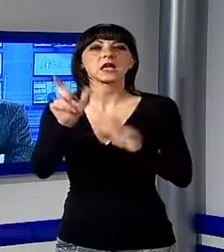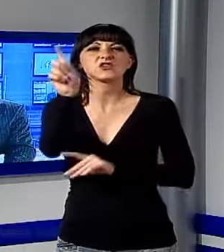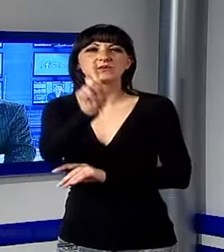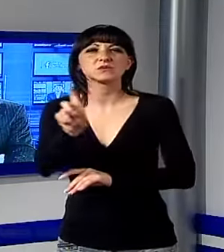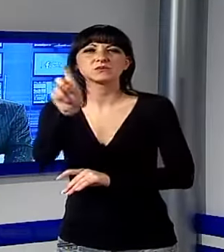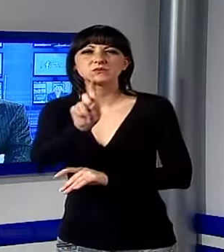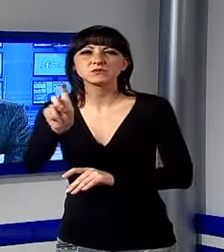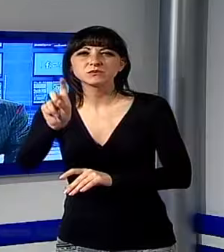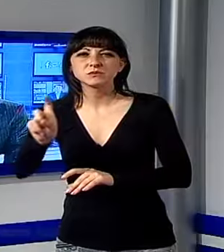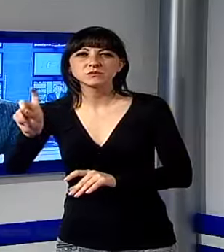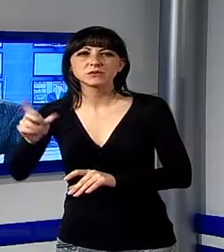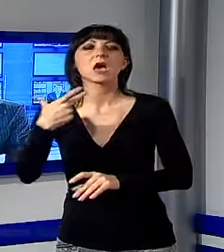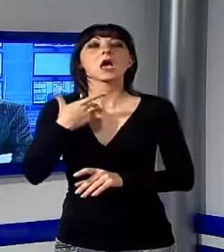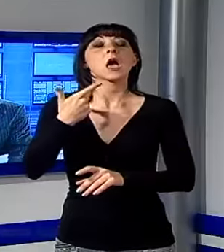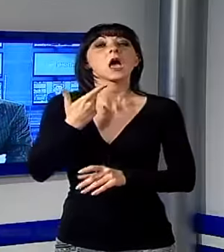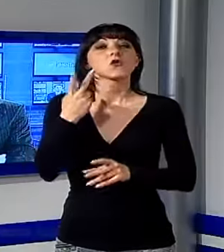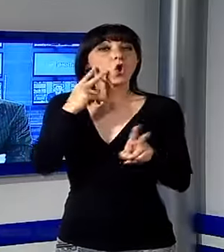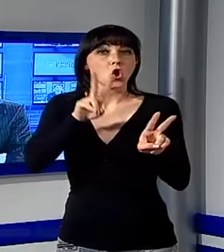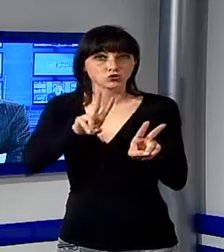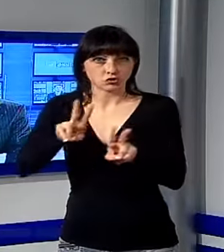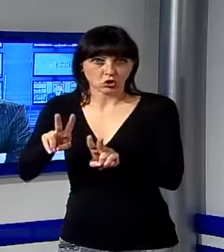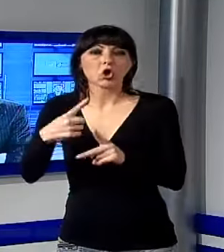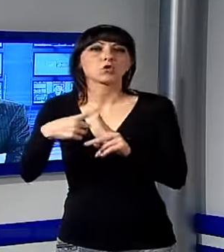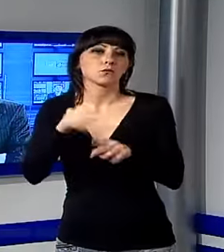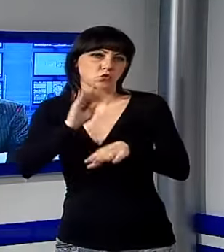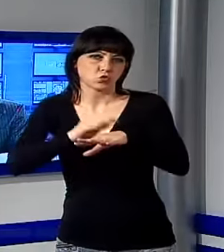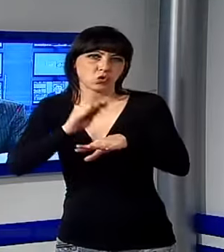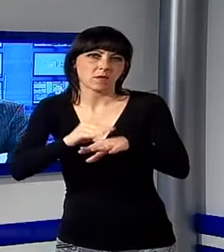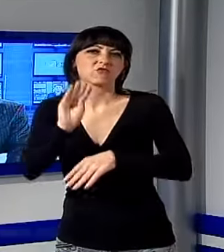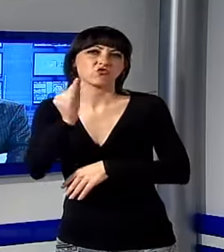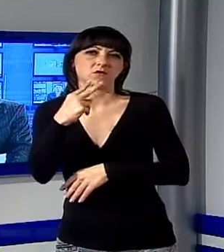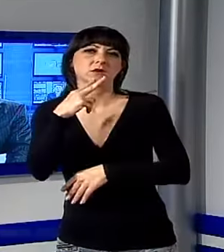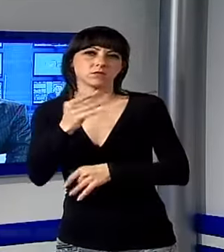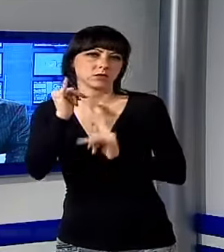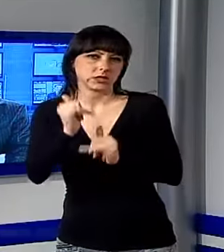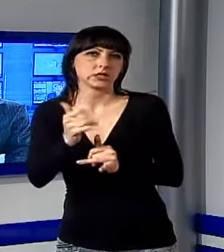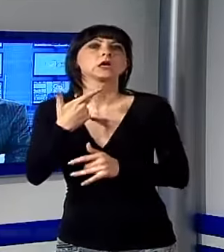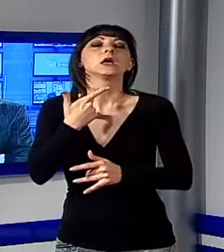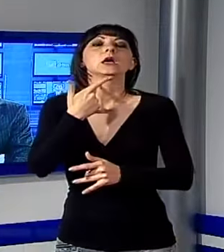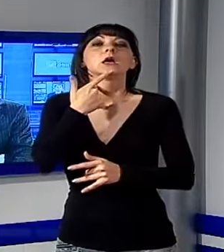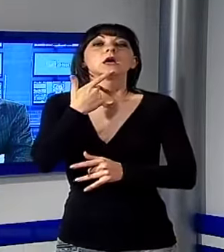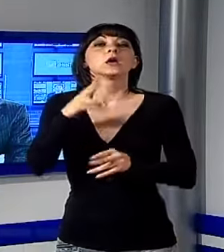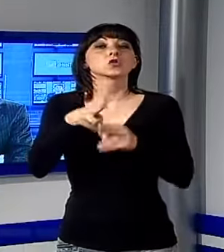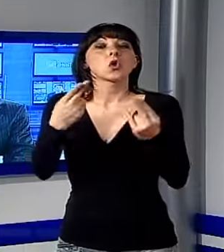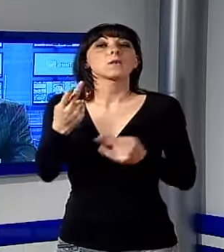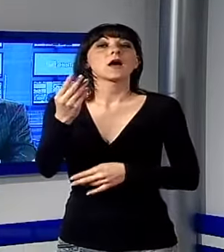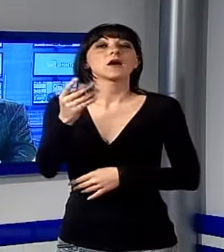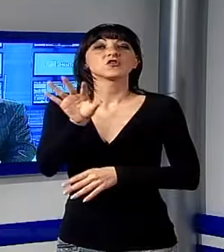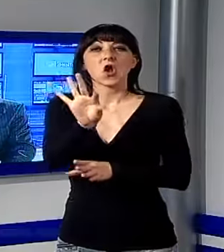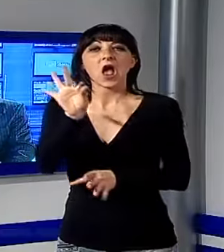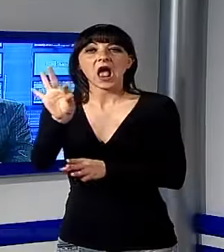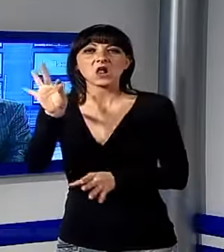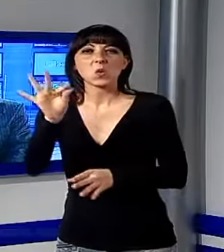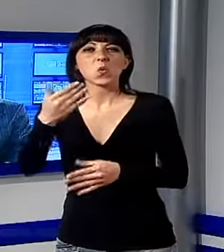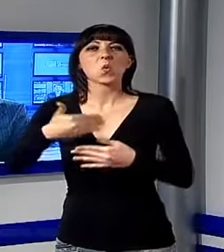bombolette spray da un controllo e poi dalla missione degli stessi giovani. È risultato che alcuni di loro avevano